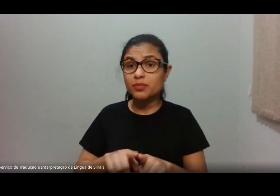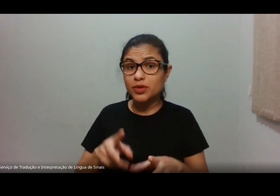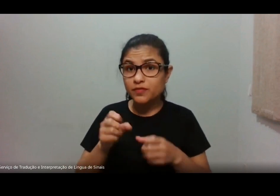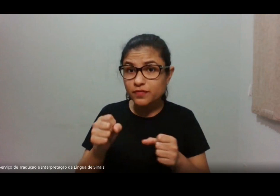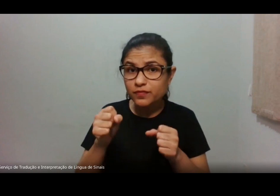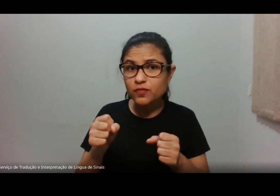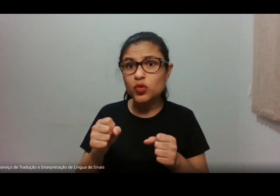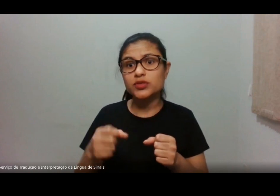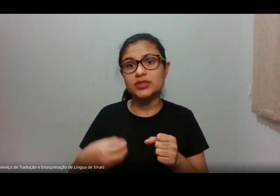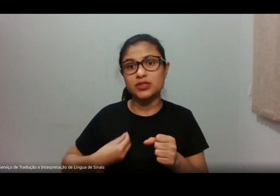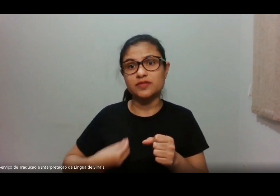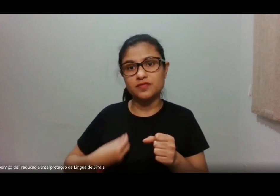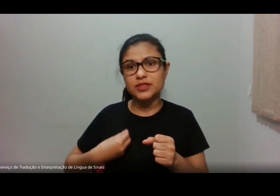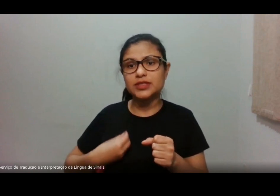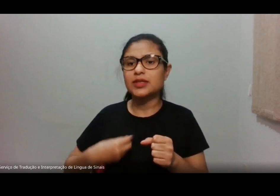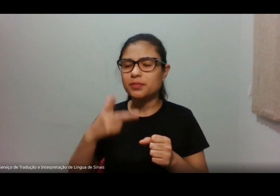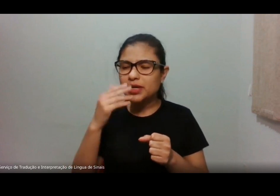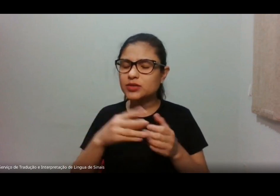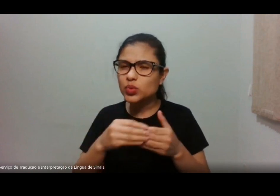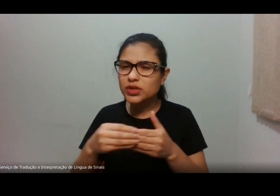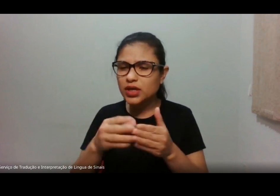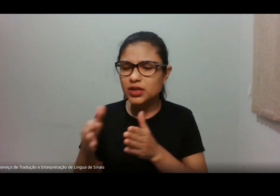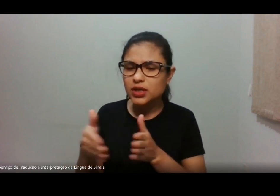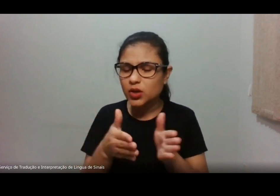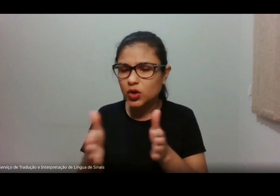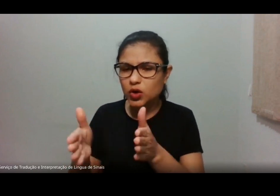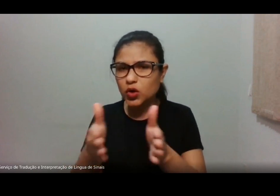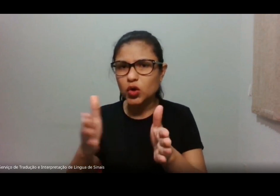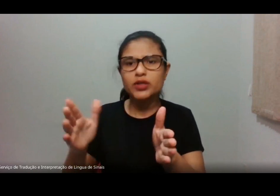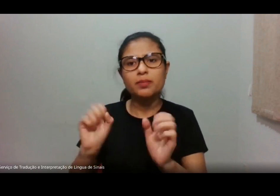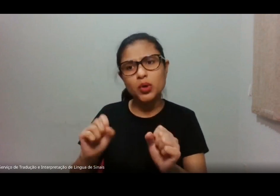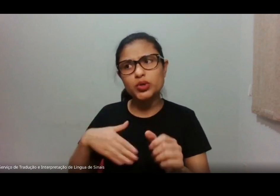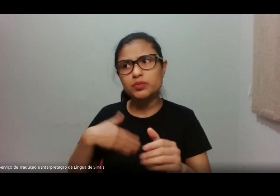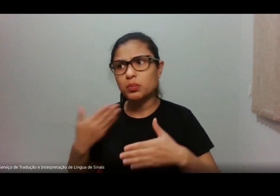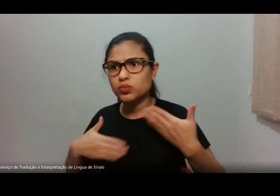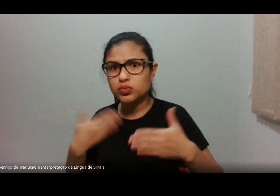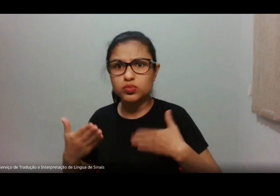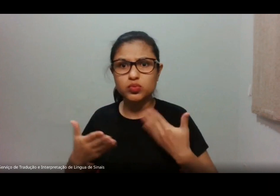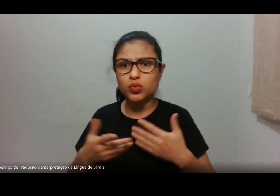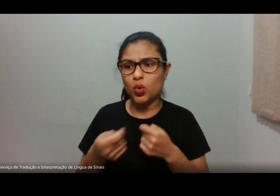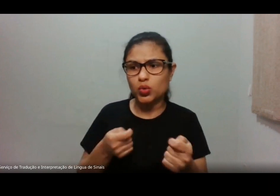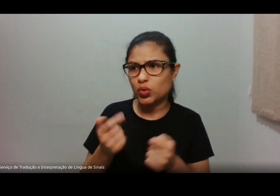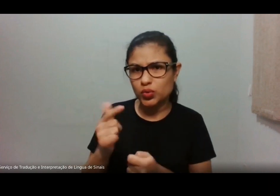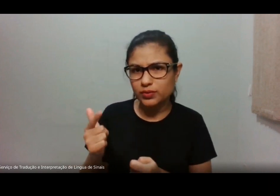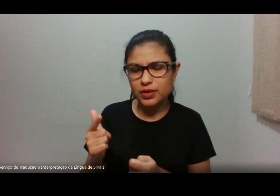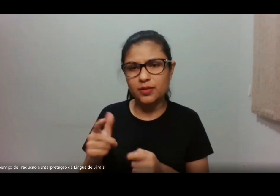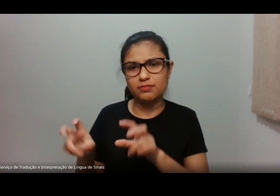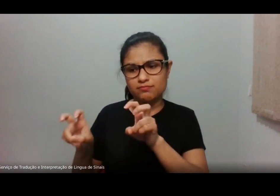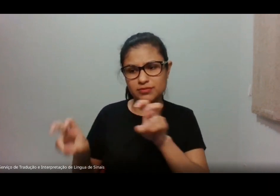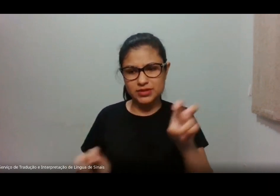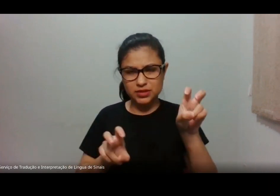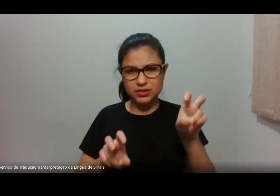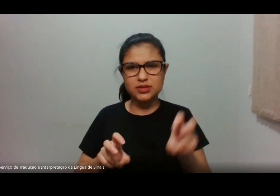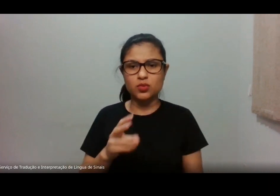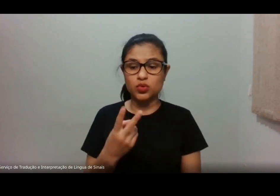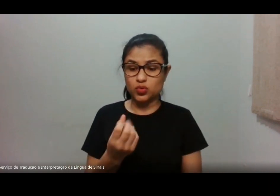que reorientam suas rotas de maneira imprevisível e geralmente incontrolável. Fim de citação. Ele